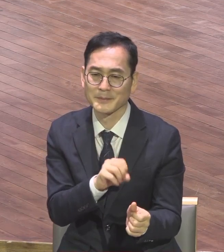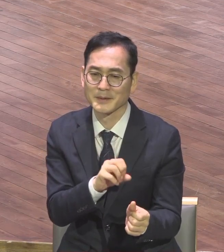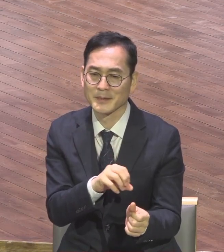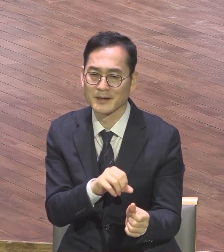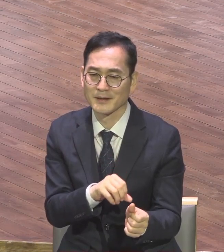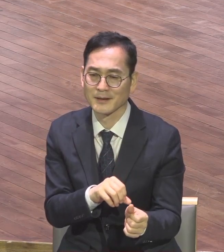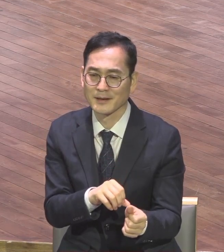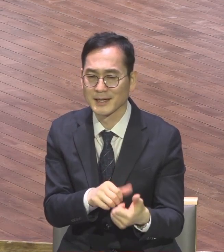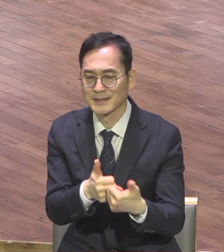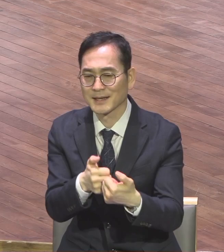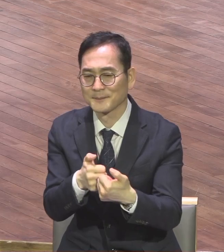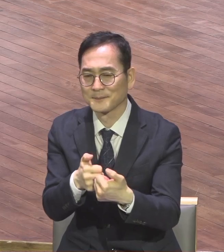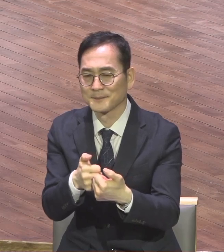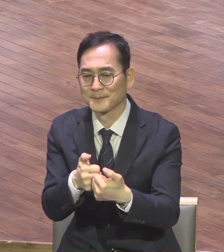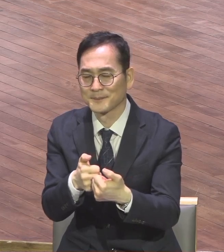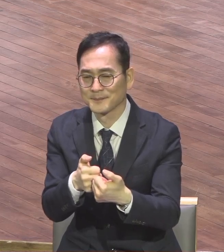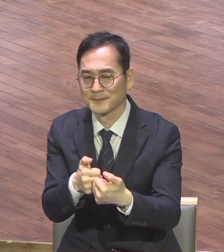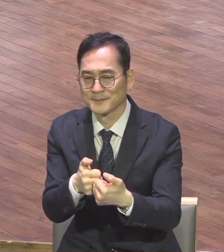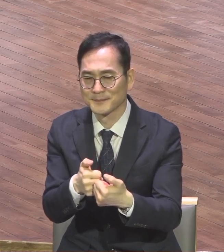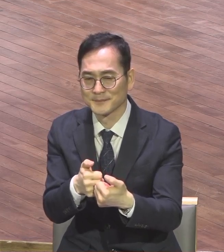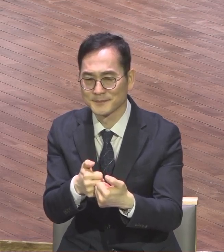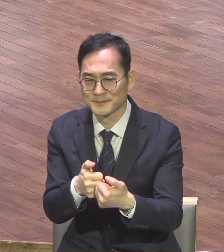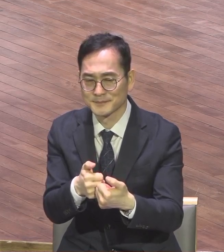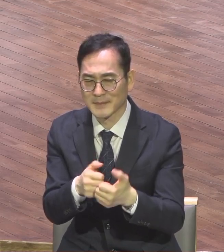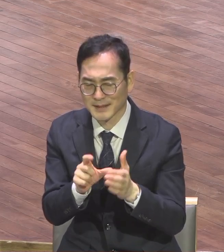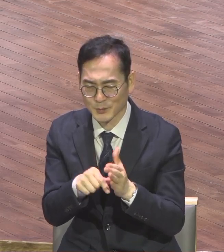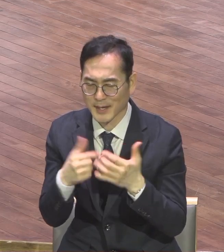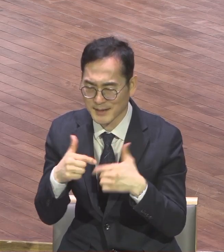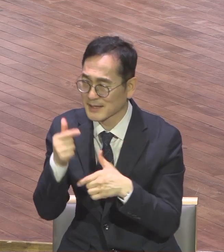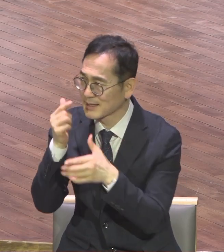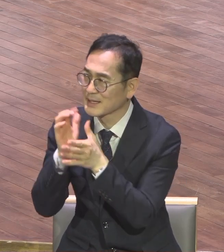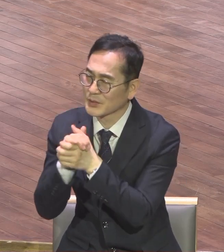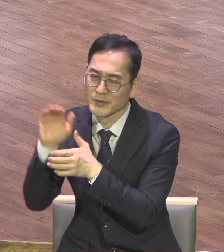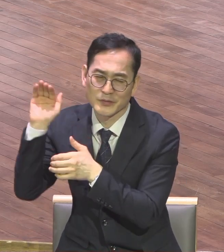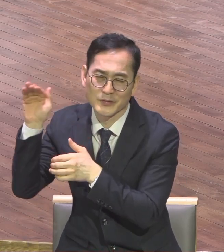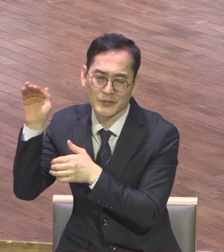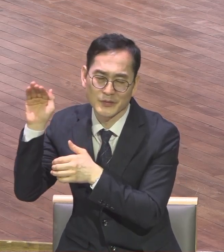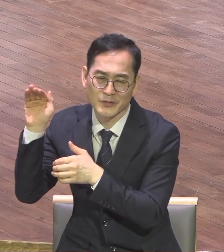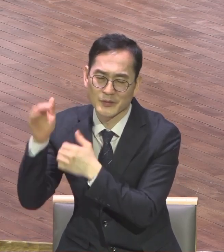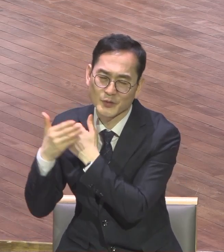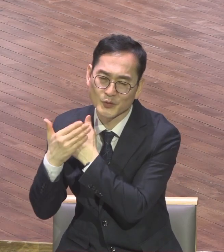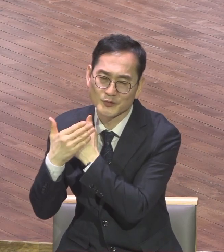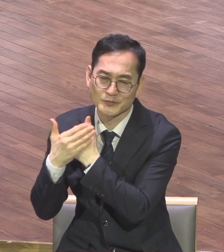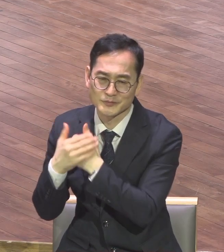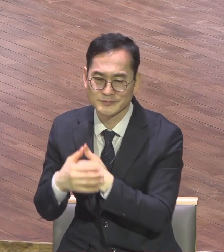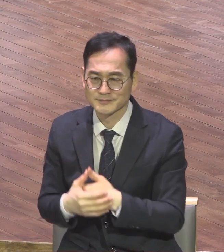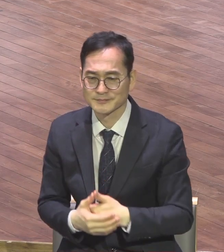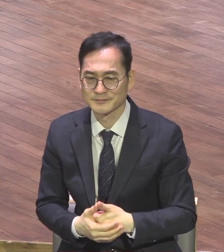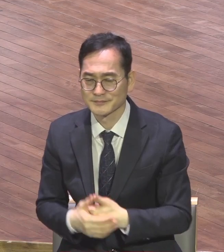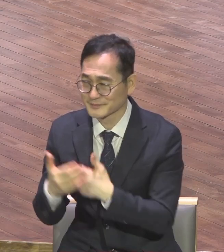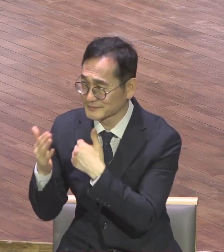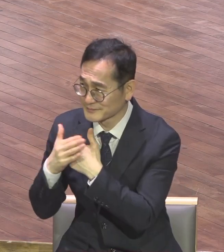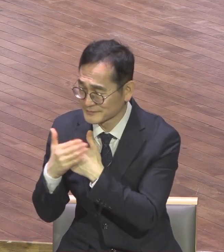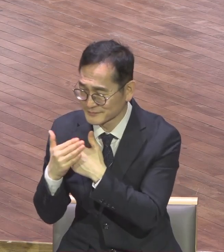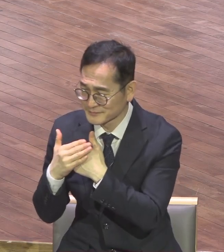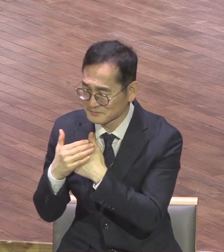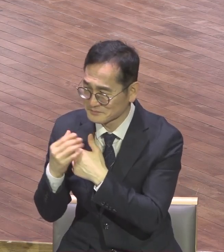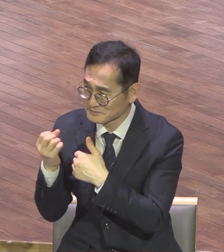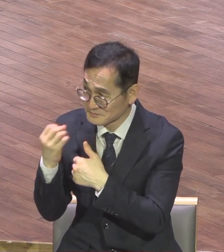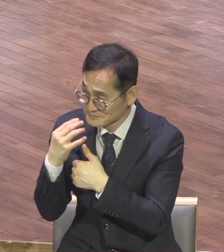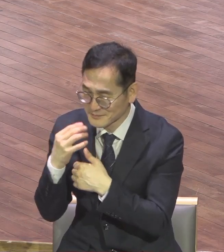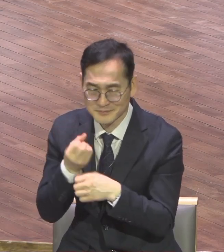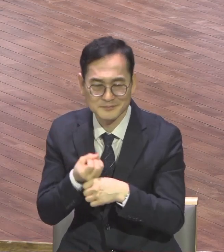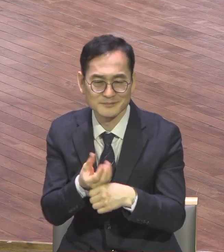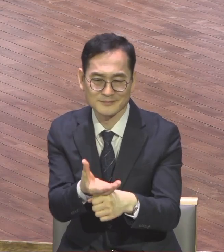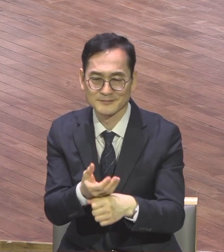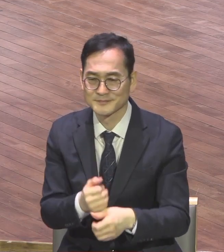만나면서 밤에는 중요한 모든 뭐 정리를 다 하고 하나님 앞에 총정리하고 기도하지.